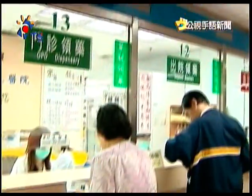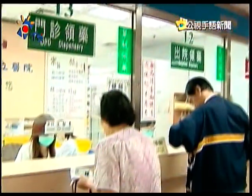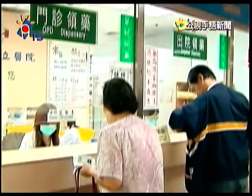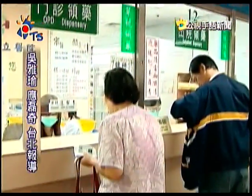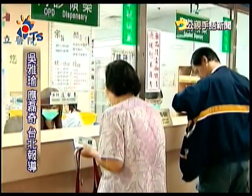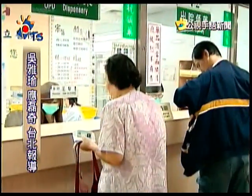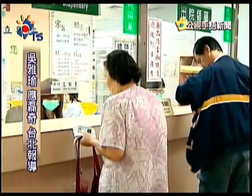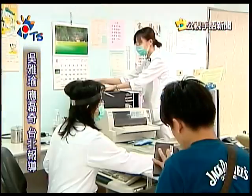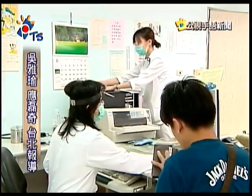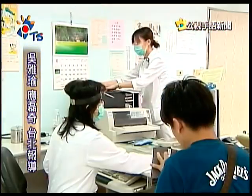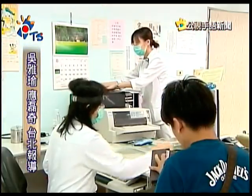台北报道。